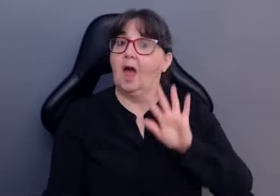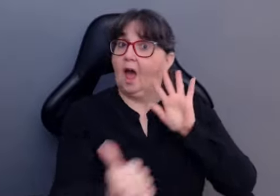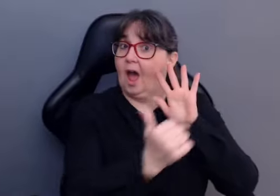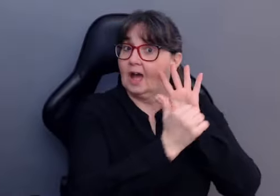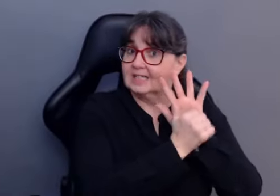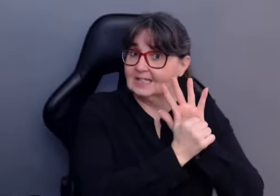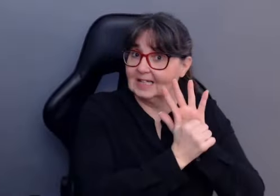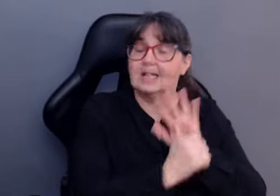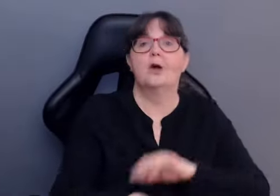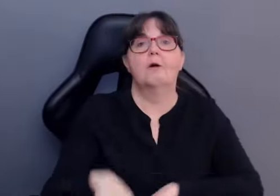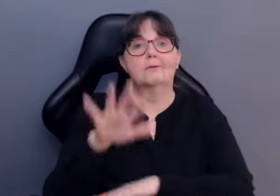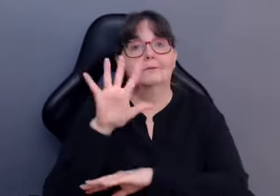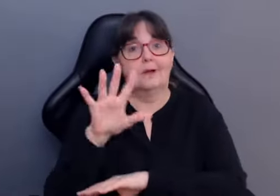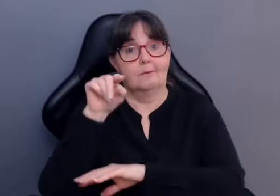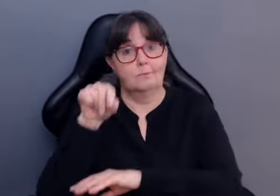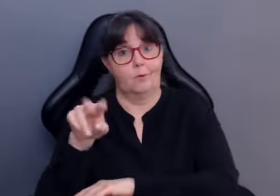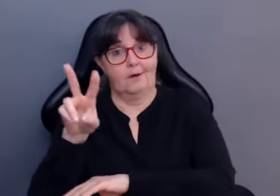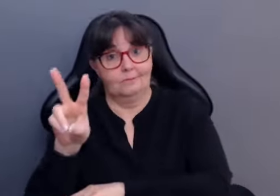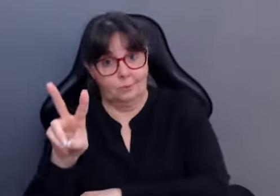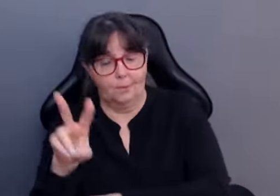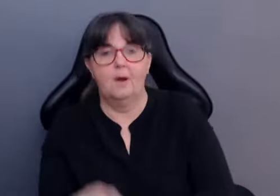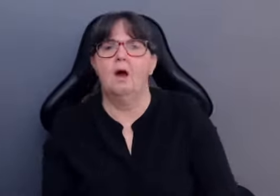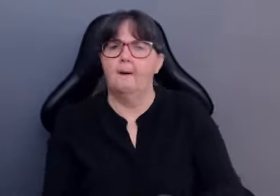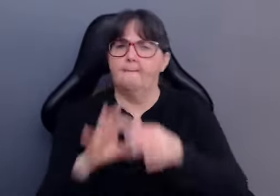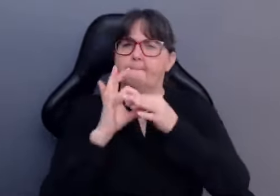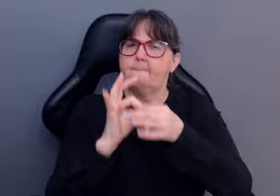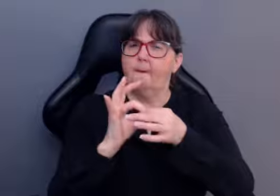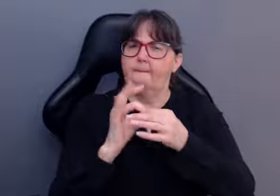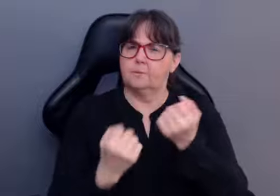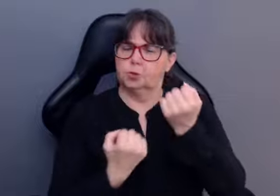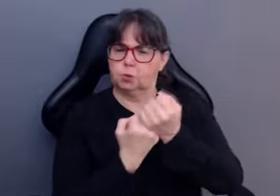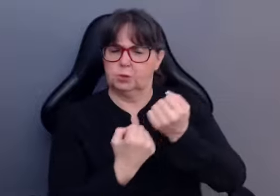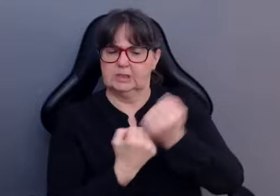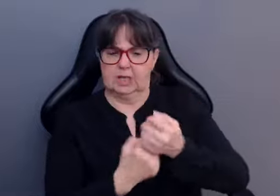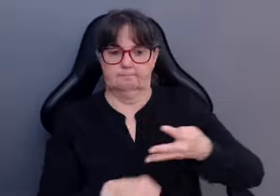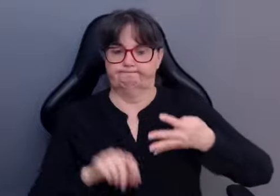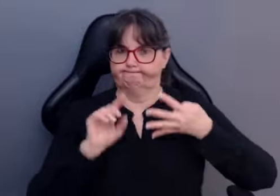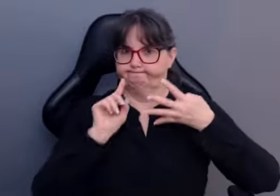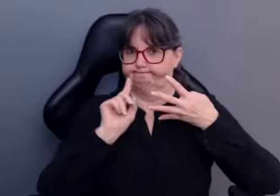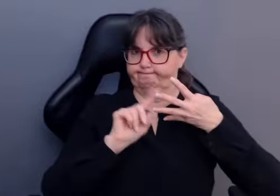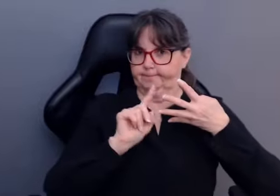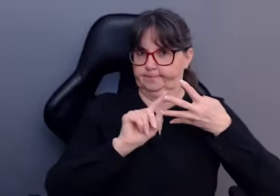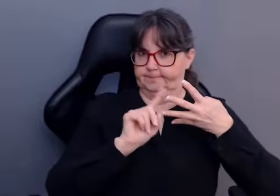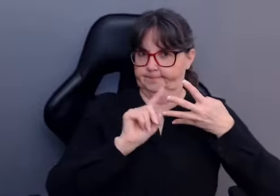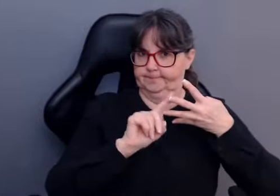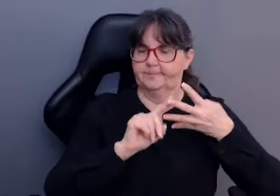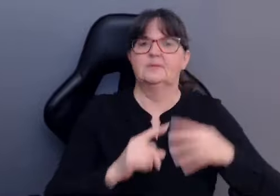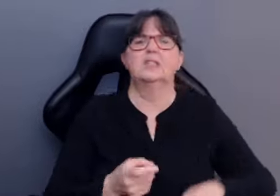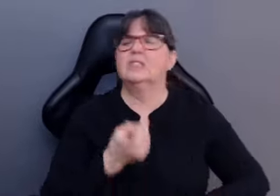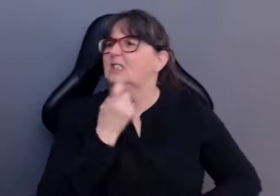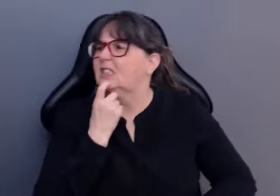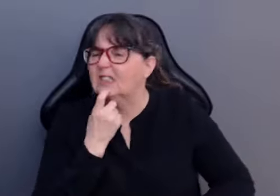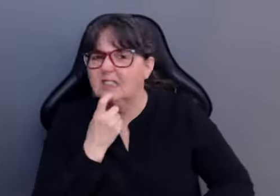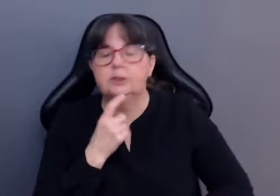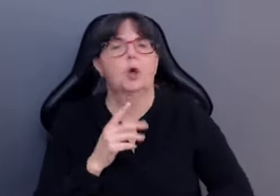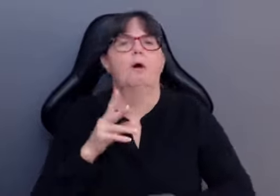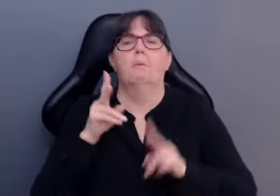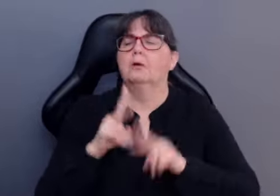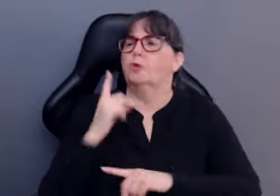Article 5.2. Membres de soutien. Toute personne sourde et malentendante de